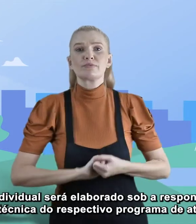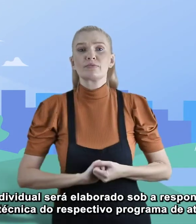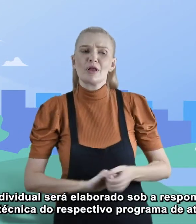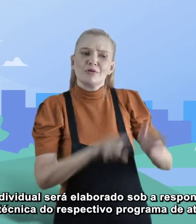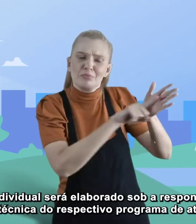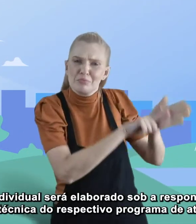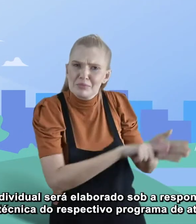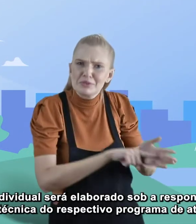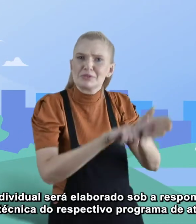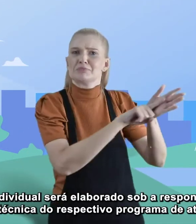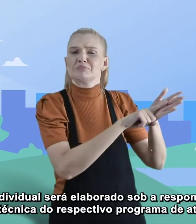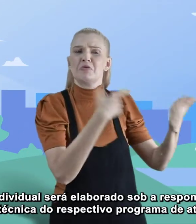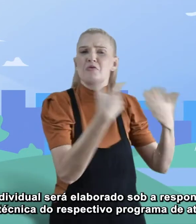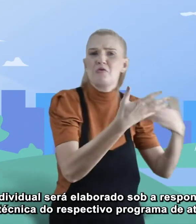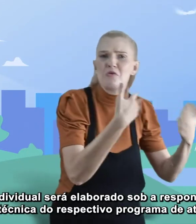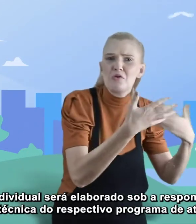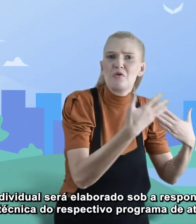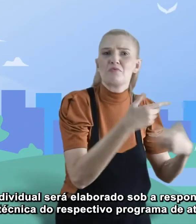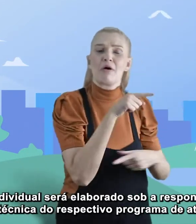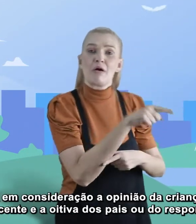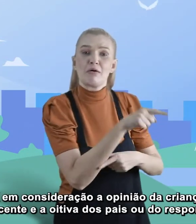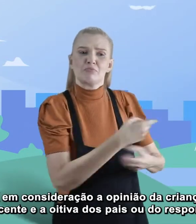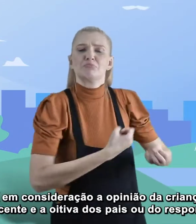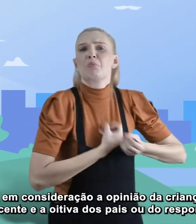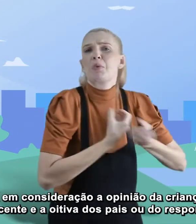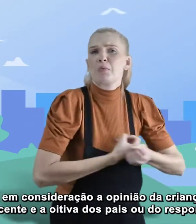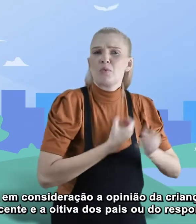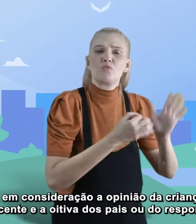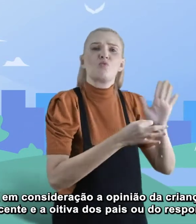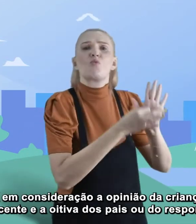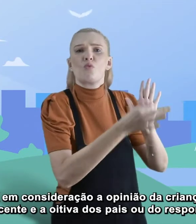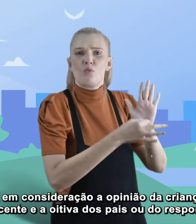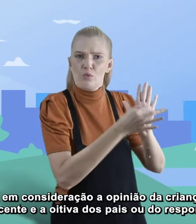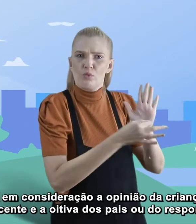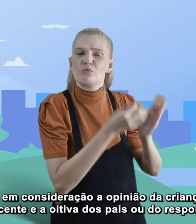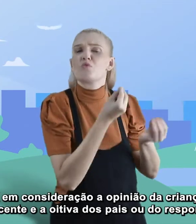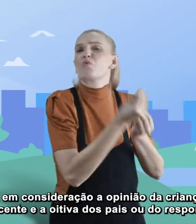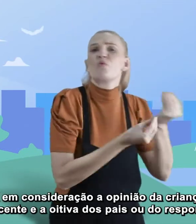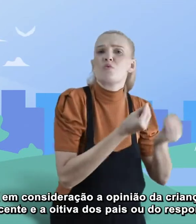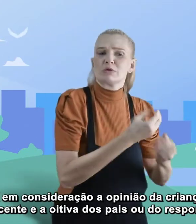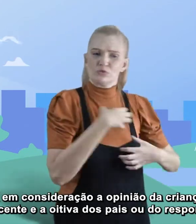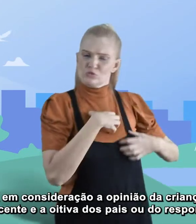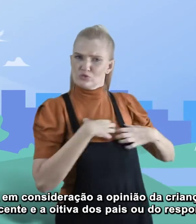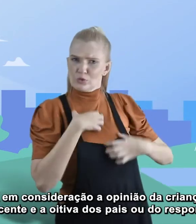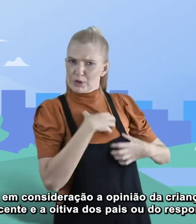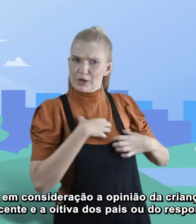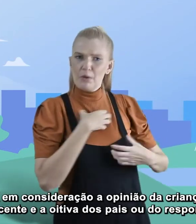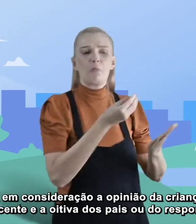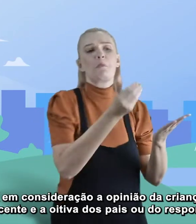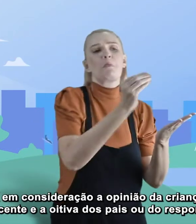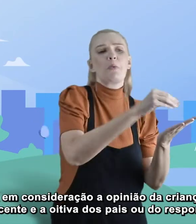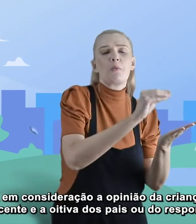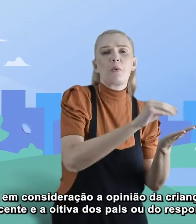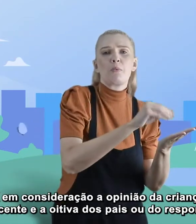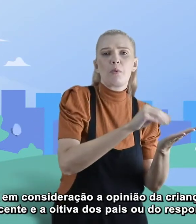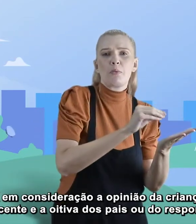do respectivo programa de atendimento e levará em consideração a opinião da criança ou do adolescente e a oitiva dos pais